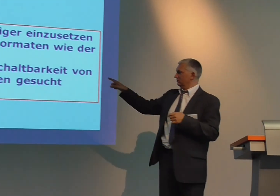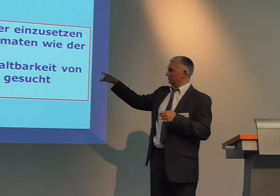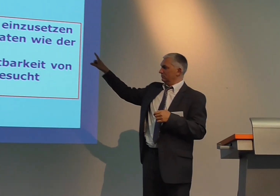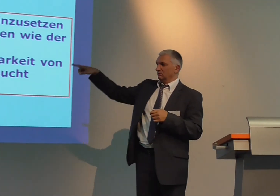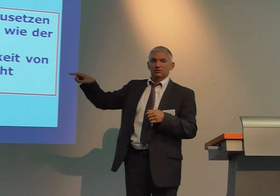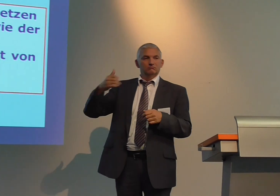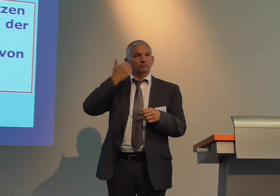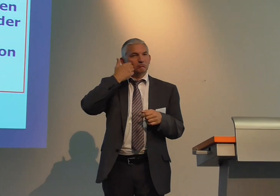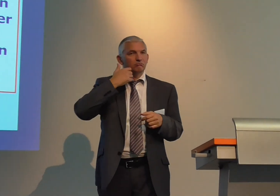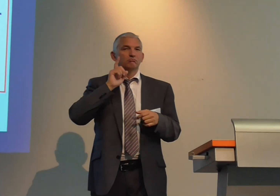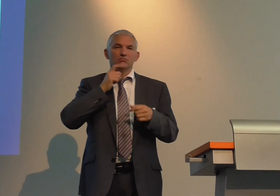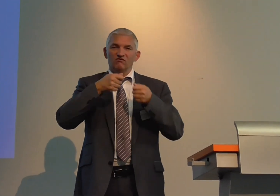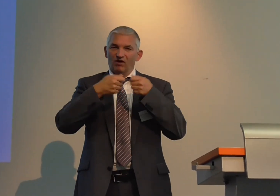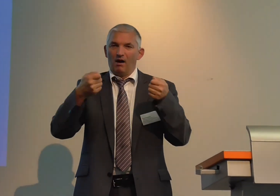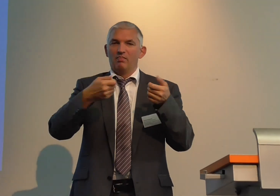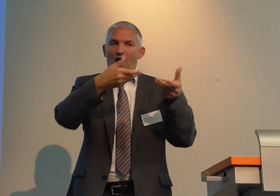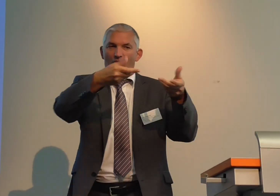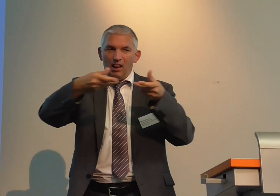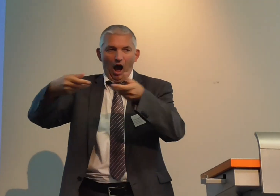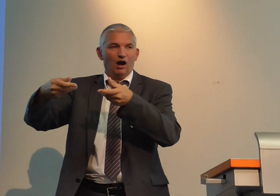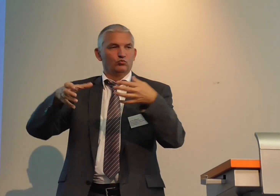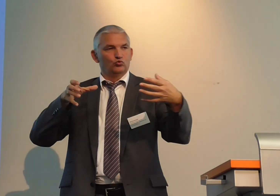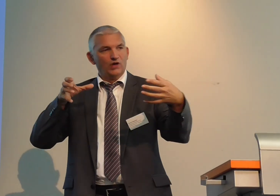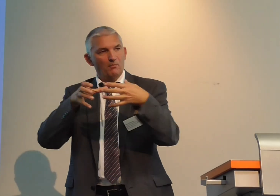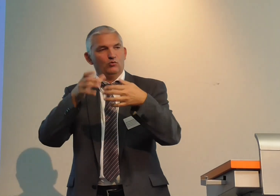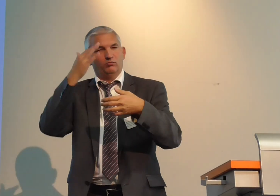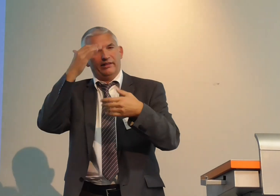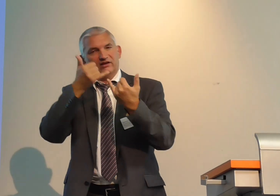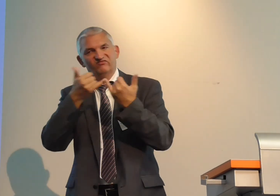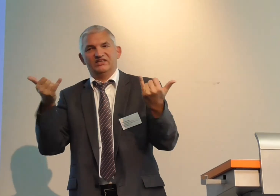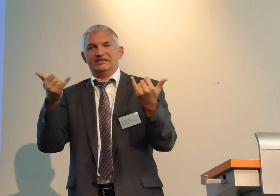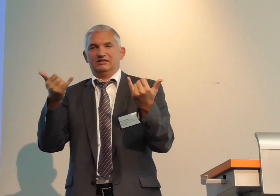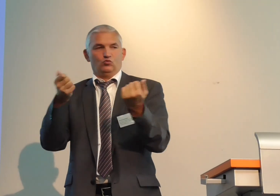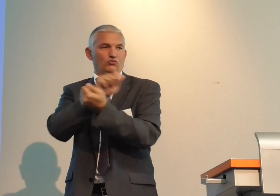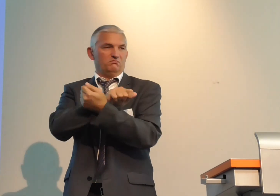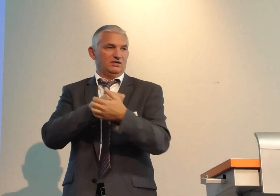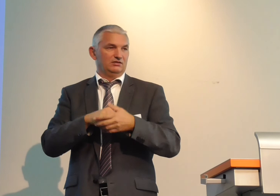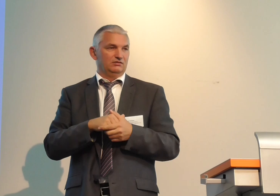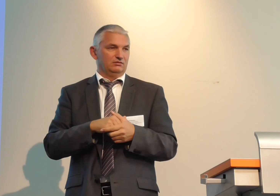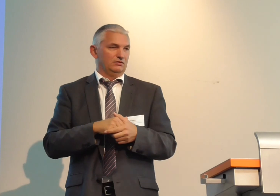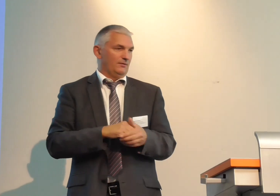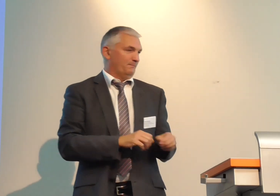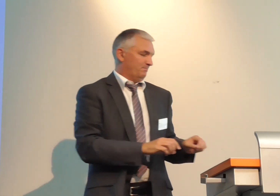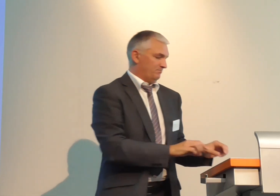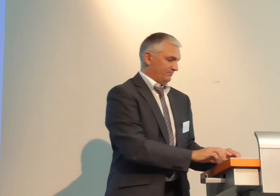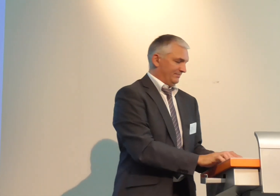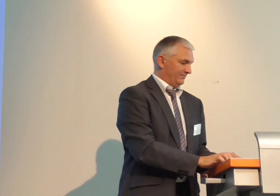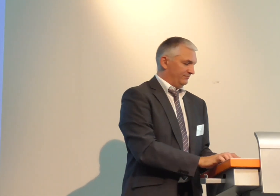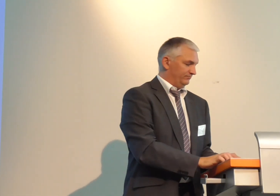Ich möchte, wenn es um die Umsetzung dieser Formulierung geht, dass die Verbände eingeladen werden, dass man gemeinsam an einer